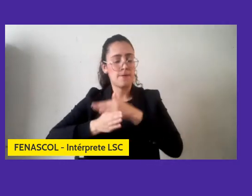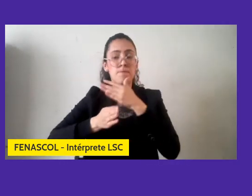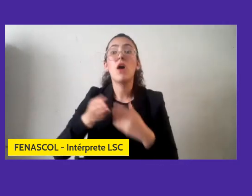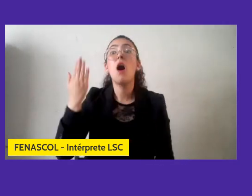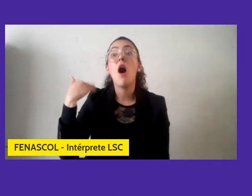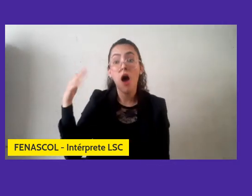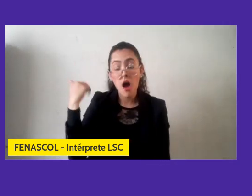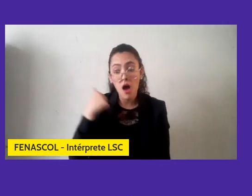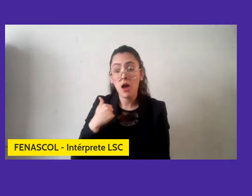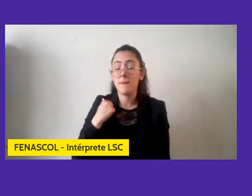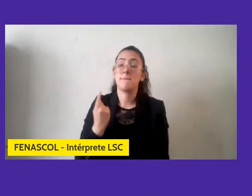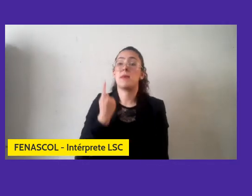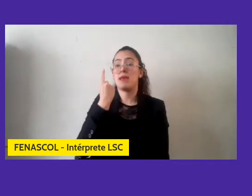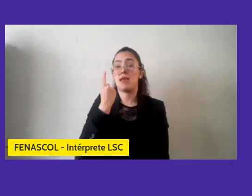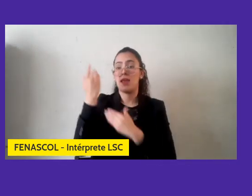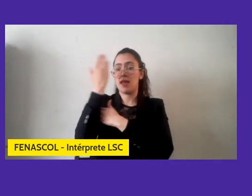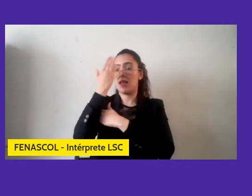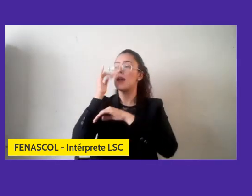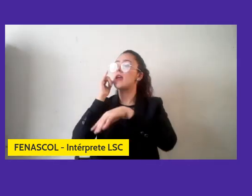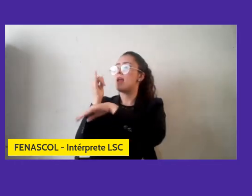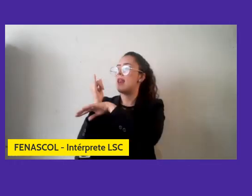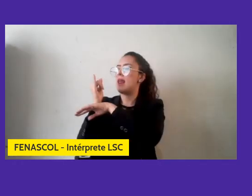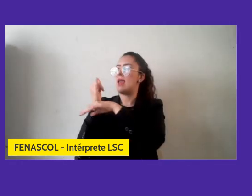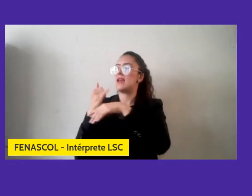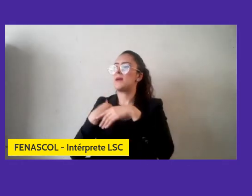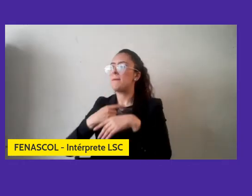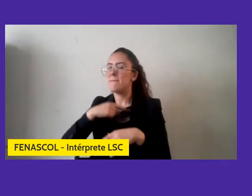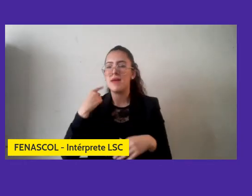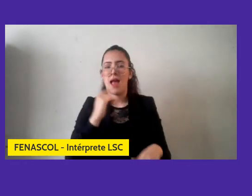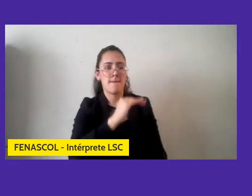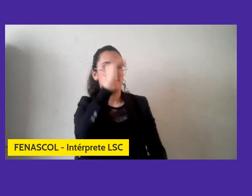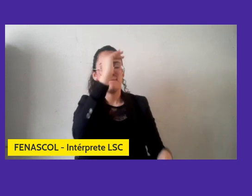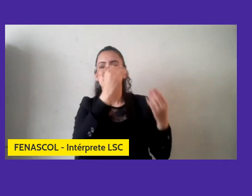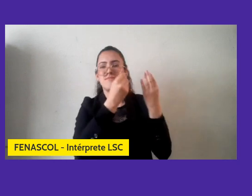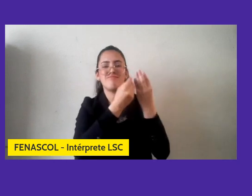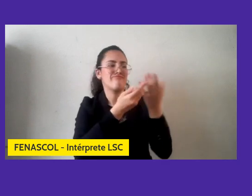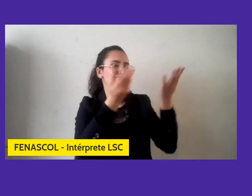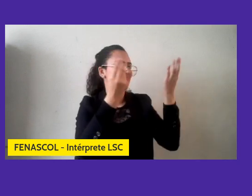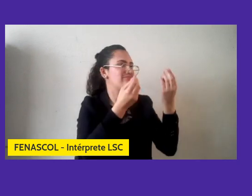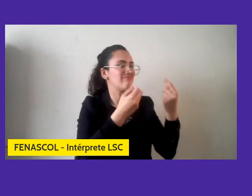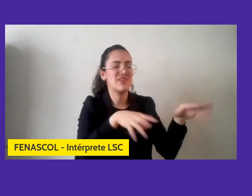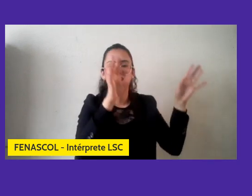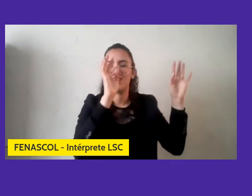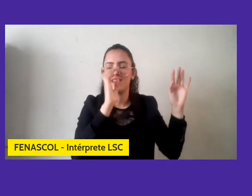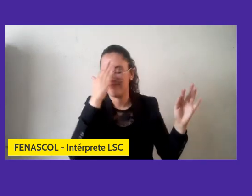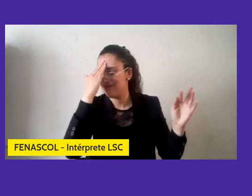departamento y seguí adelante. Me fue muy mal los primeros años.